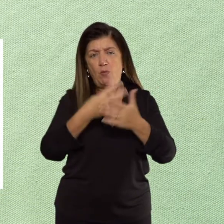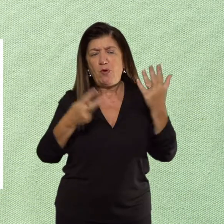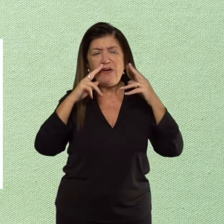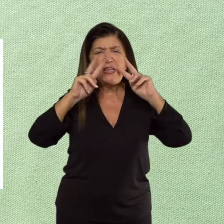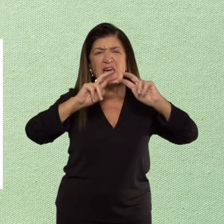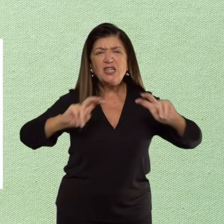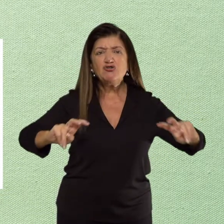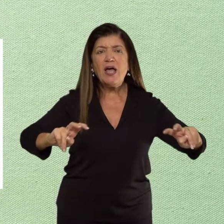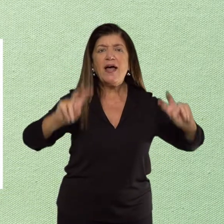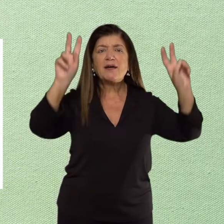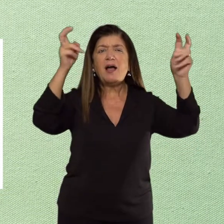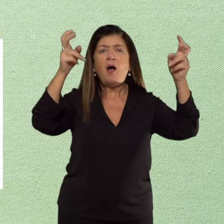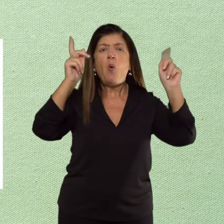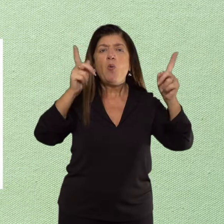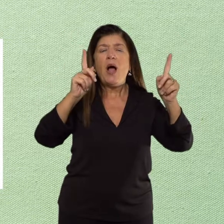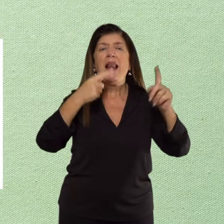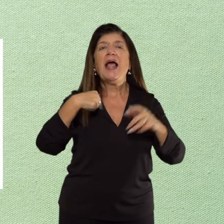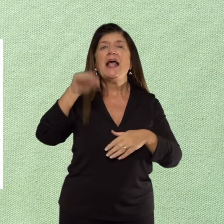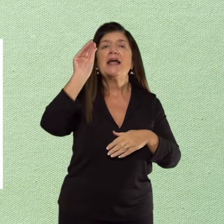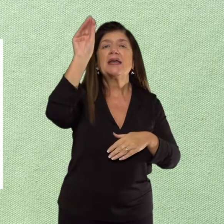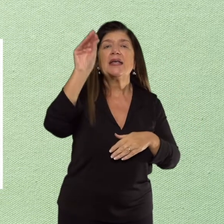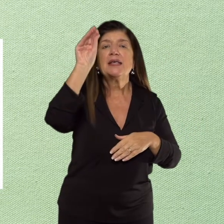sulla richiesta di parcheggi